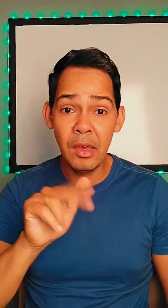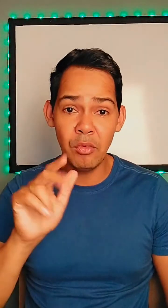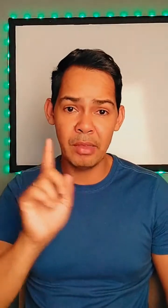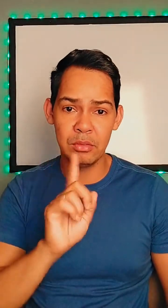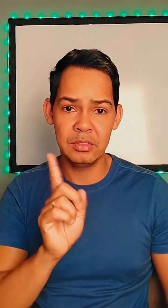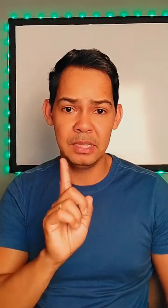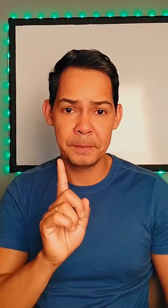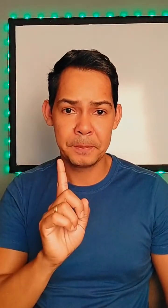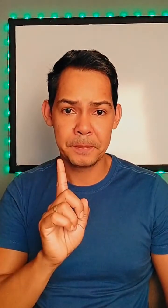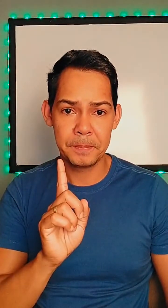vai conseguir.